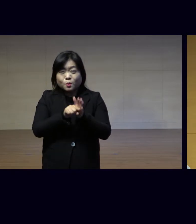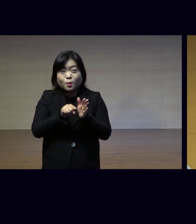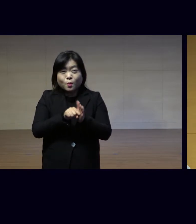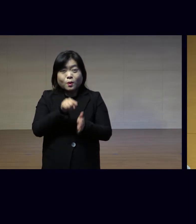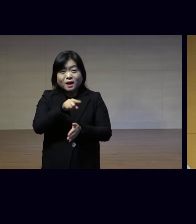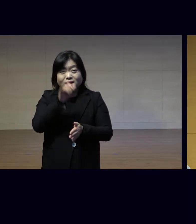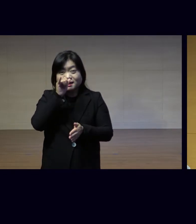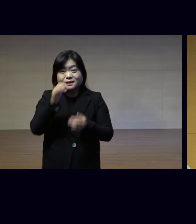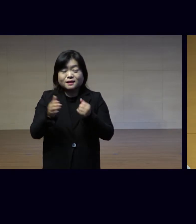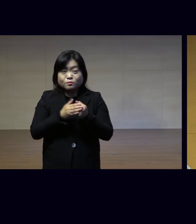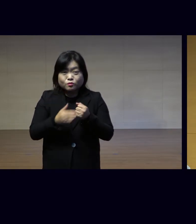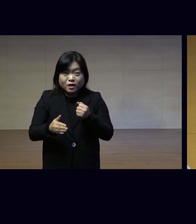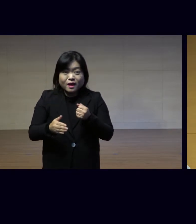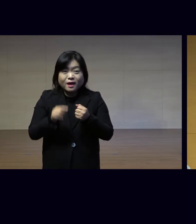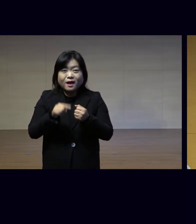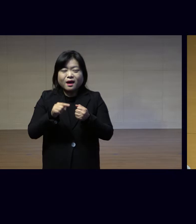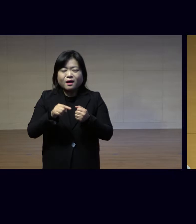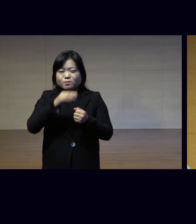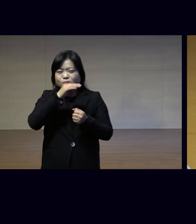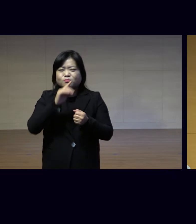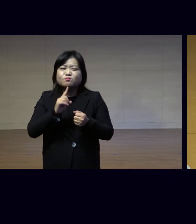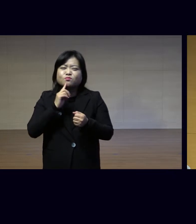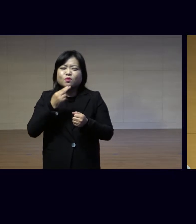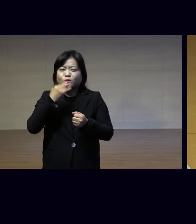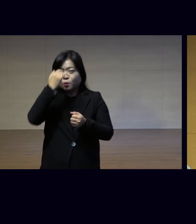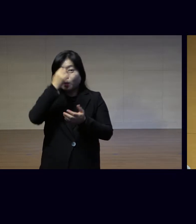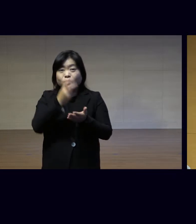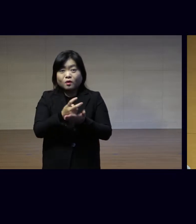때문에 그런 개념이 없지 않습니다만